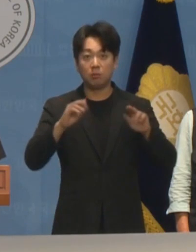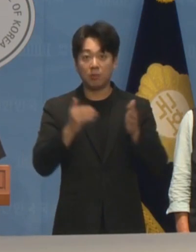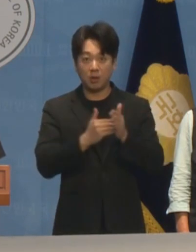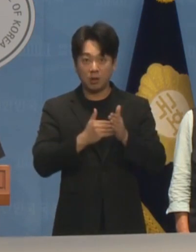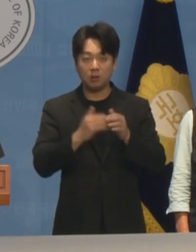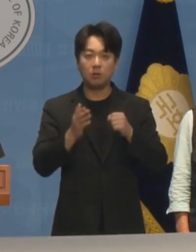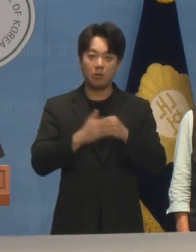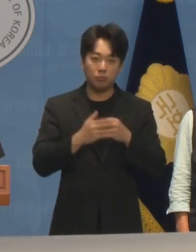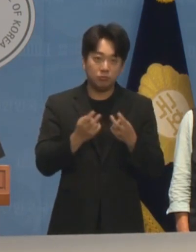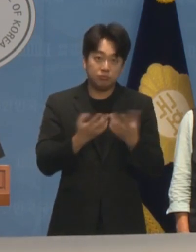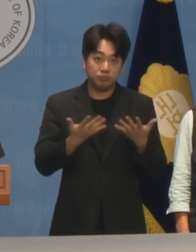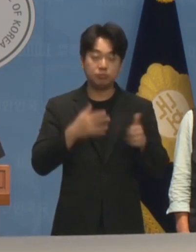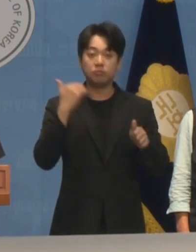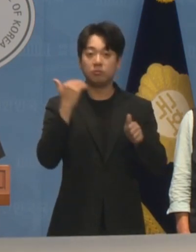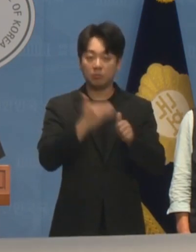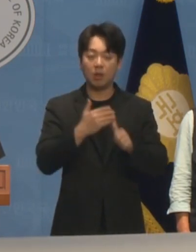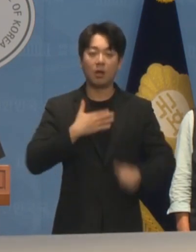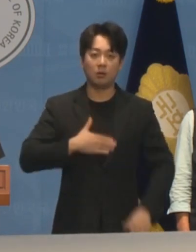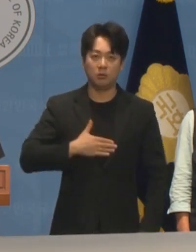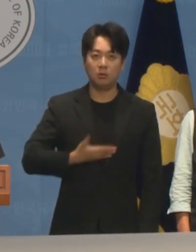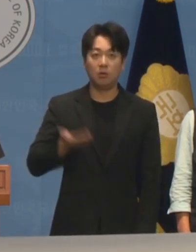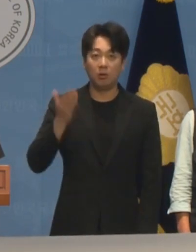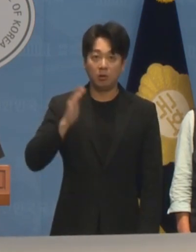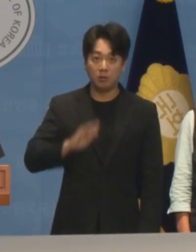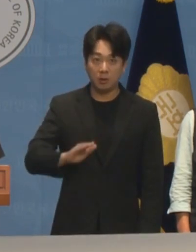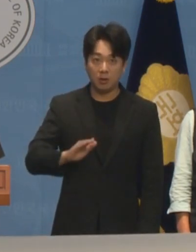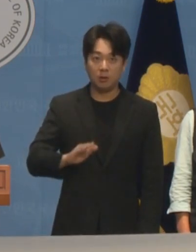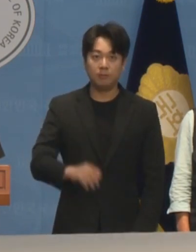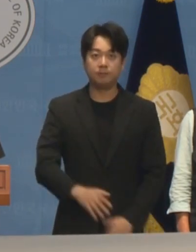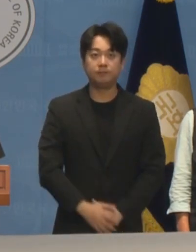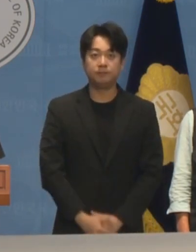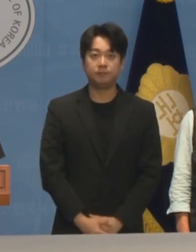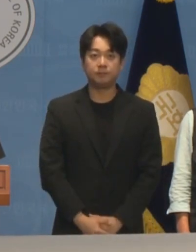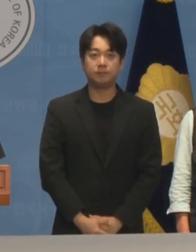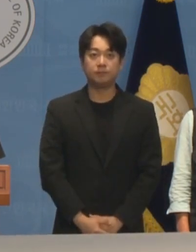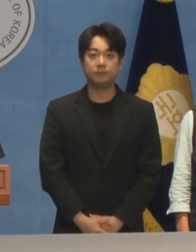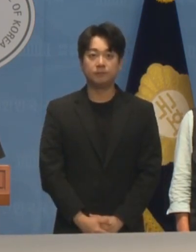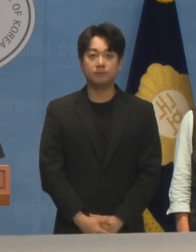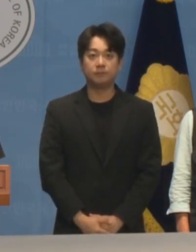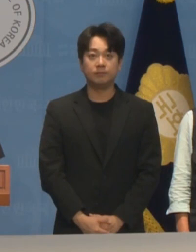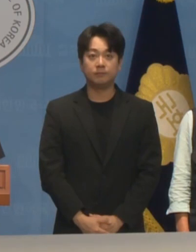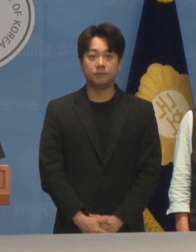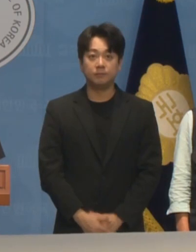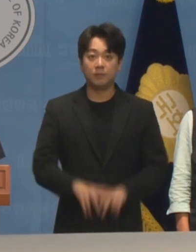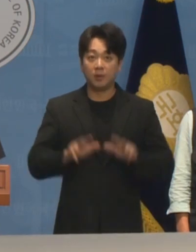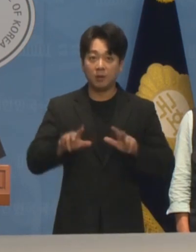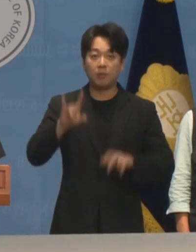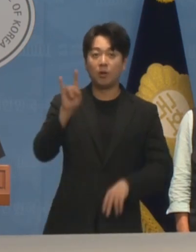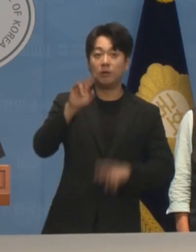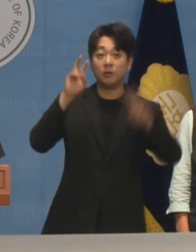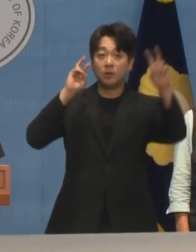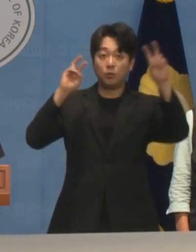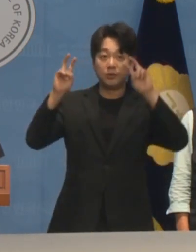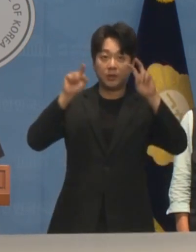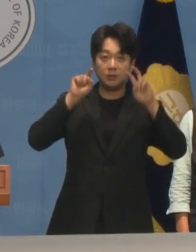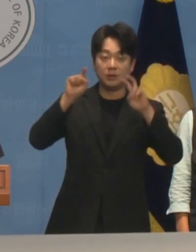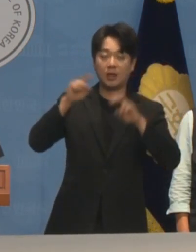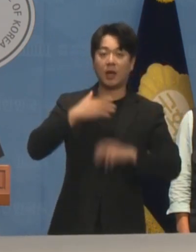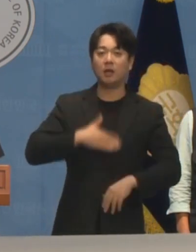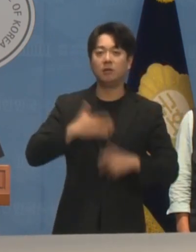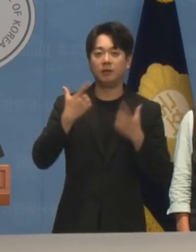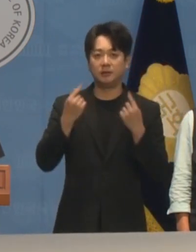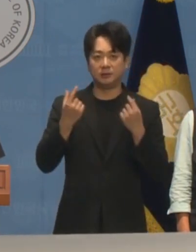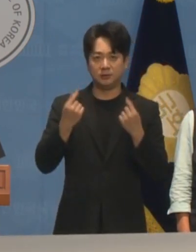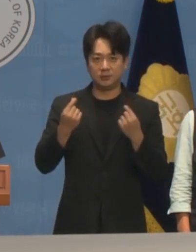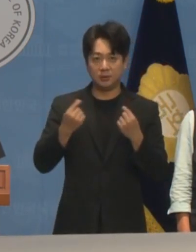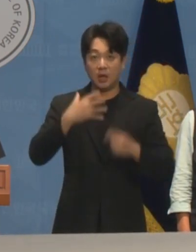있겠습니다. 다른 방법을 찾자고 노력하자고 말할 수 있겠습니다. 그렇죠. 현대자동차는 아시다시피